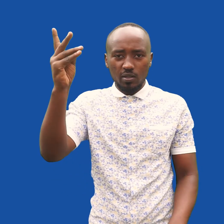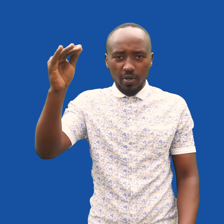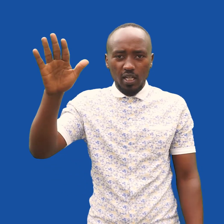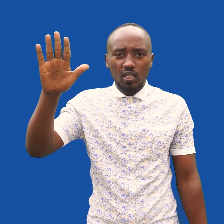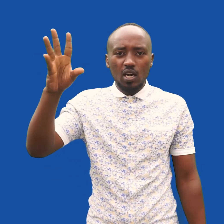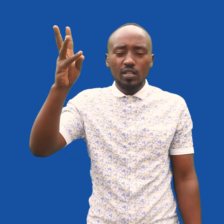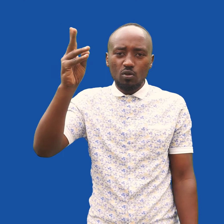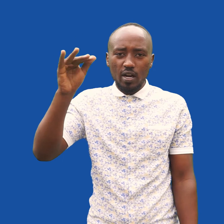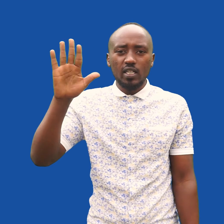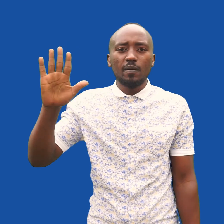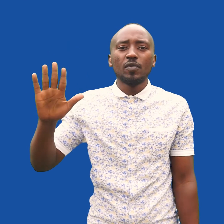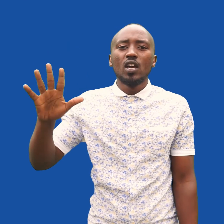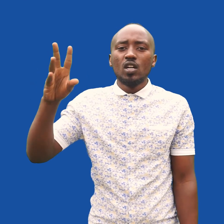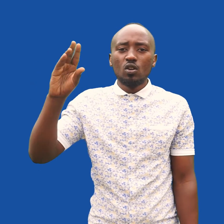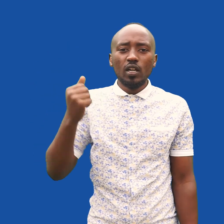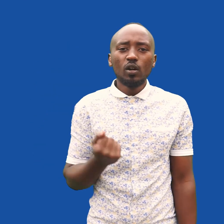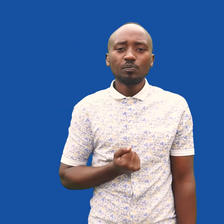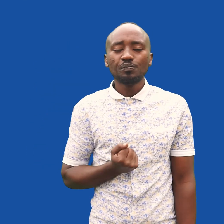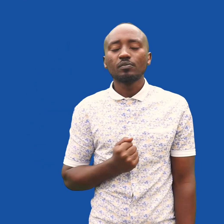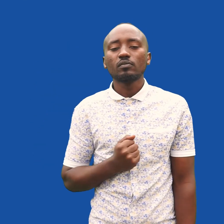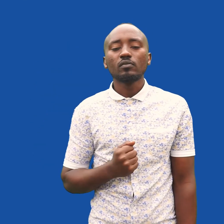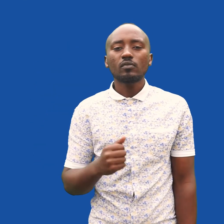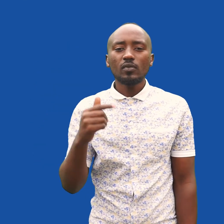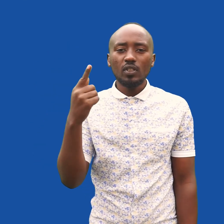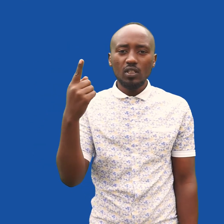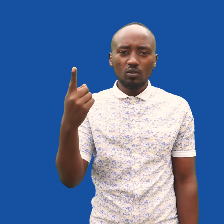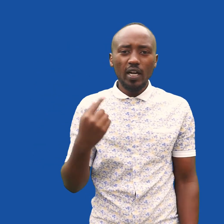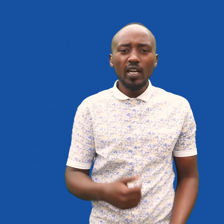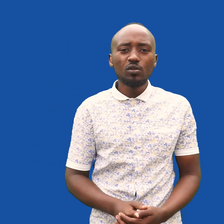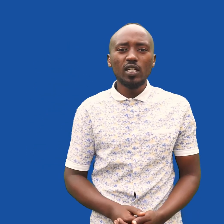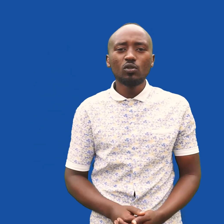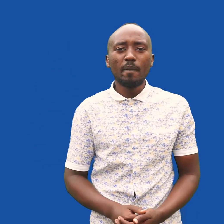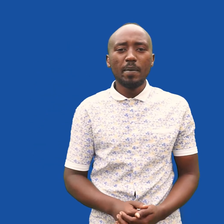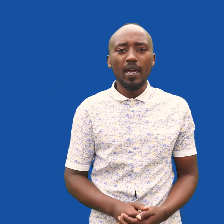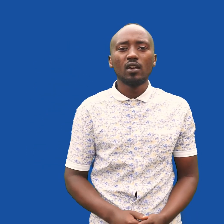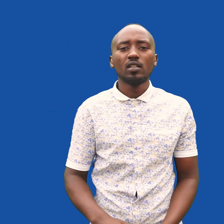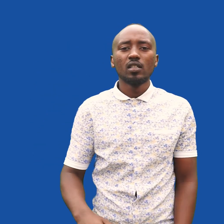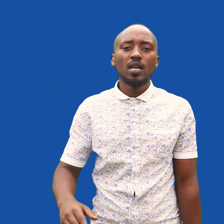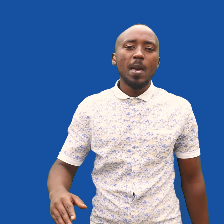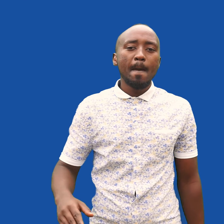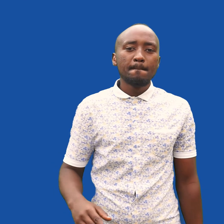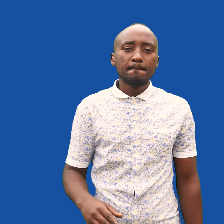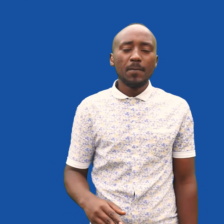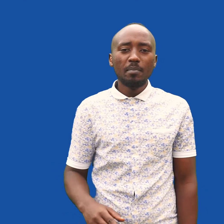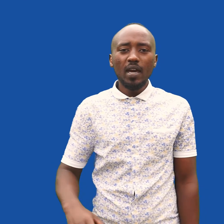Sparing, changwase, kwandika. No, neho. Turahera, kuzinari jetu kwa bebe. Bebe,